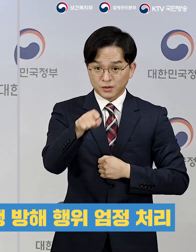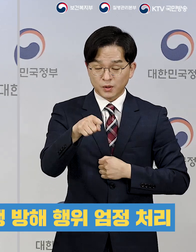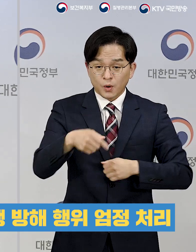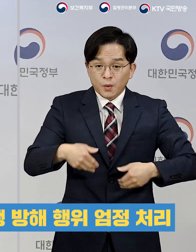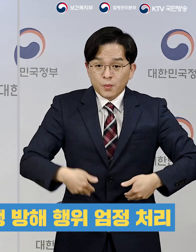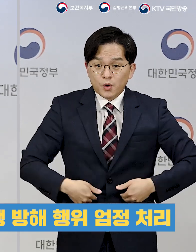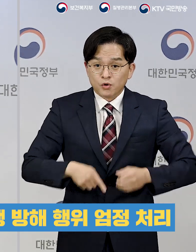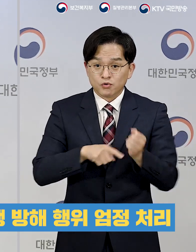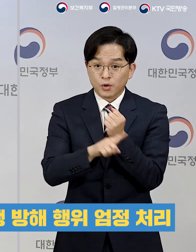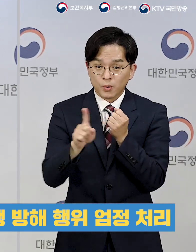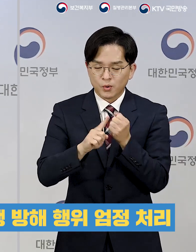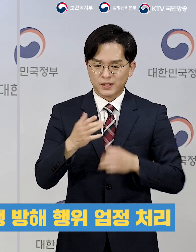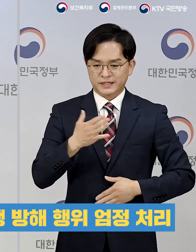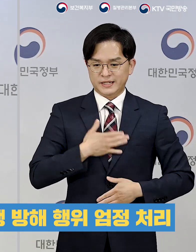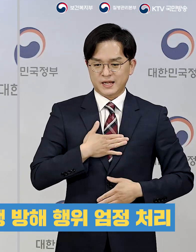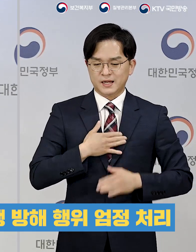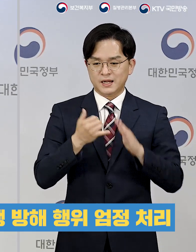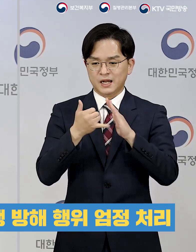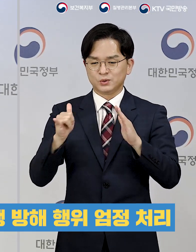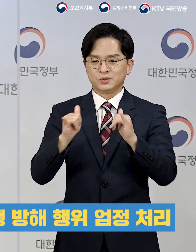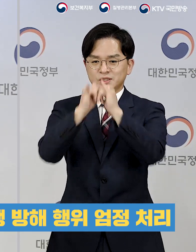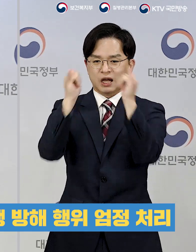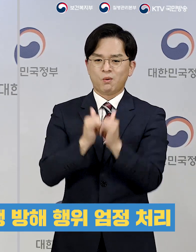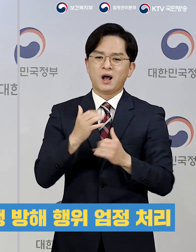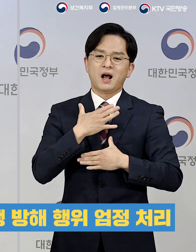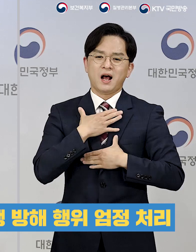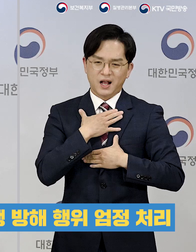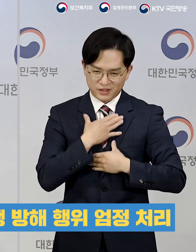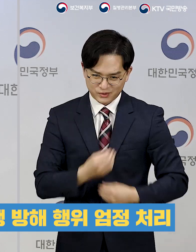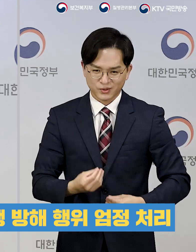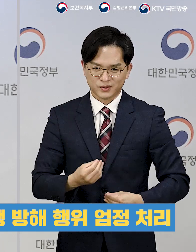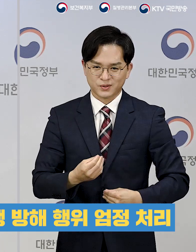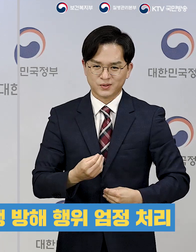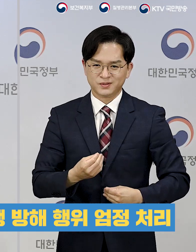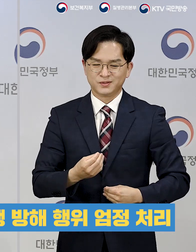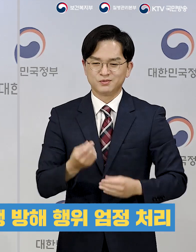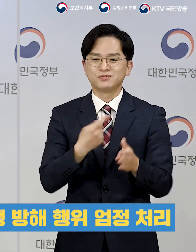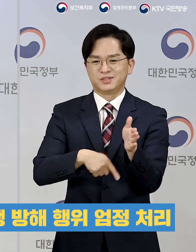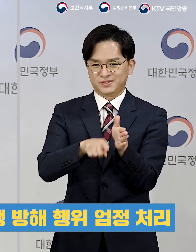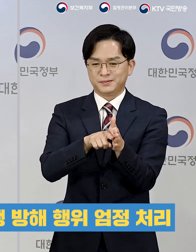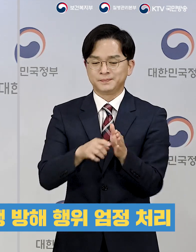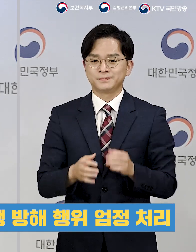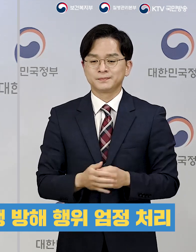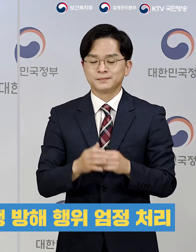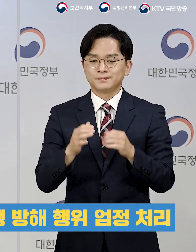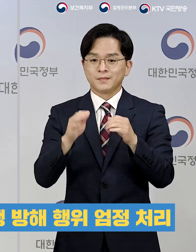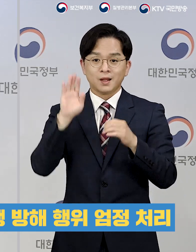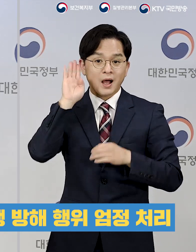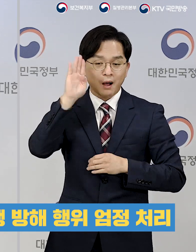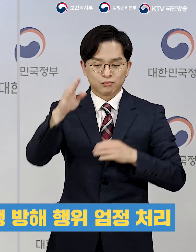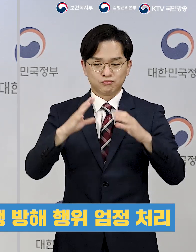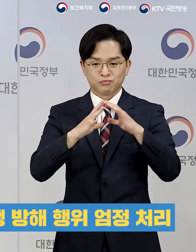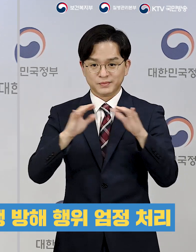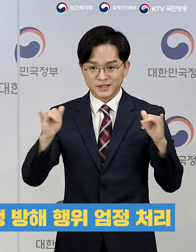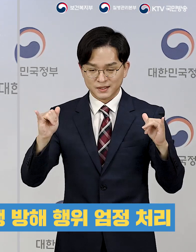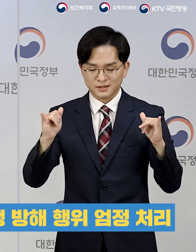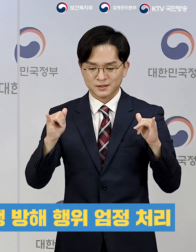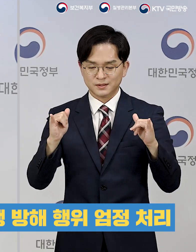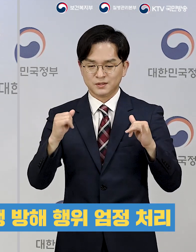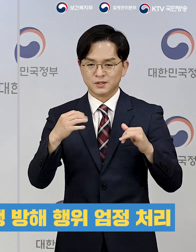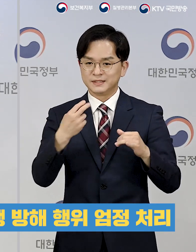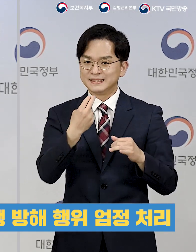방역수칙과 법령의 준수는 본인뿐만 아니라 우리 사회 모두의 안전을 위한 것입니다. 앞으로도 국민